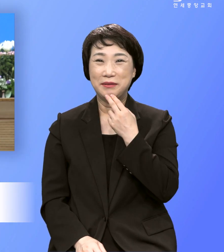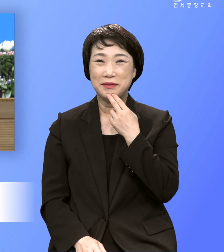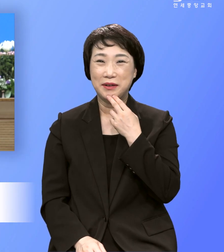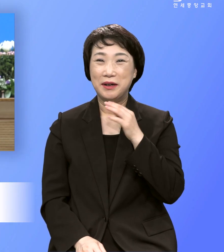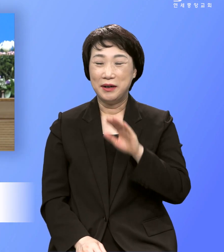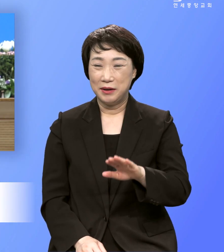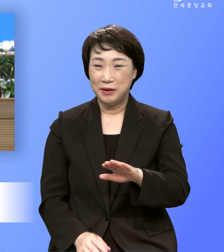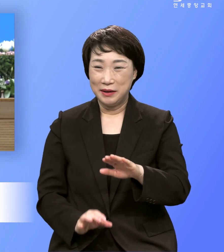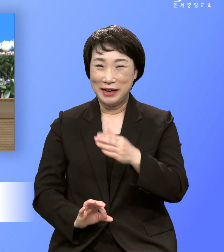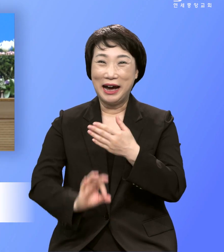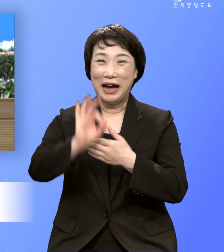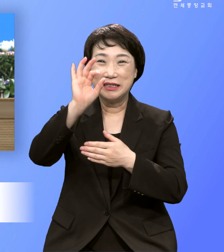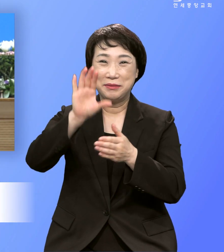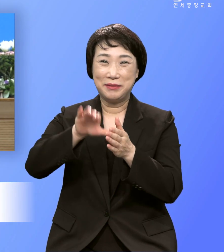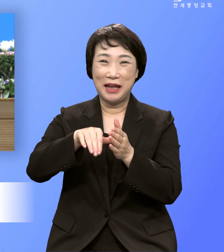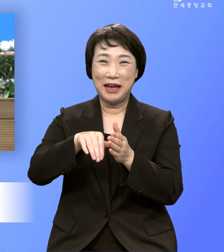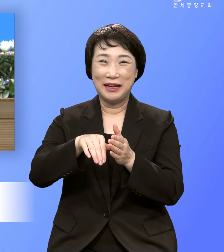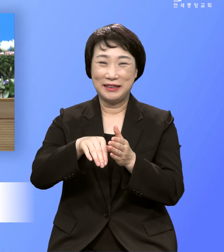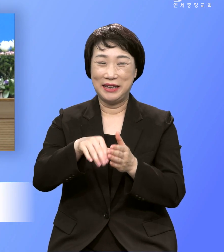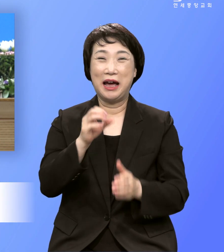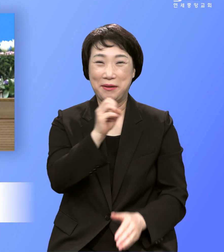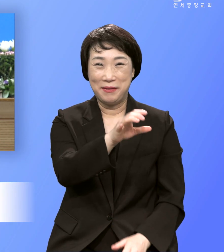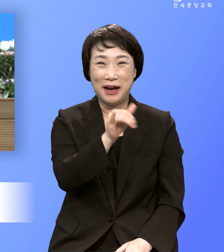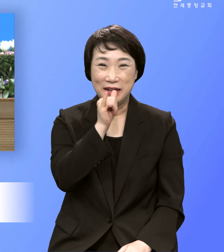오늘 아침에 그렇게 말을 해요.